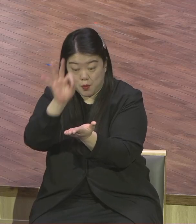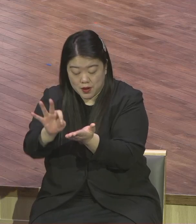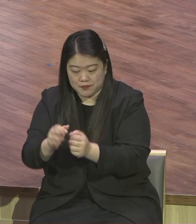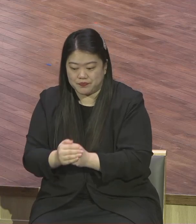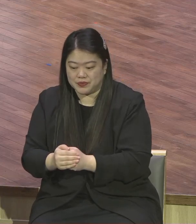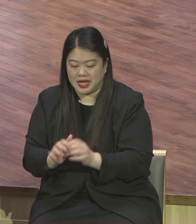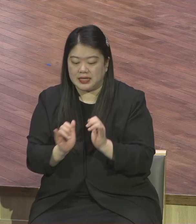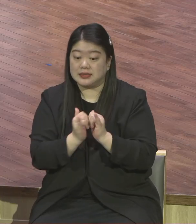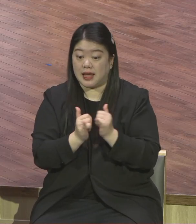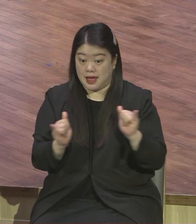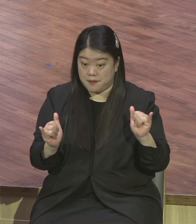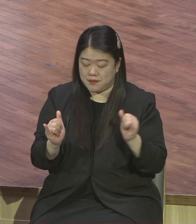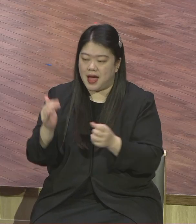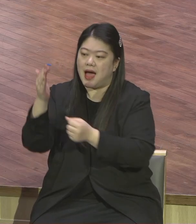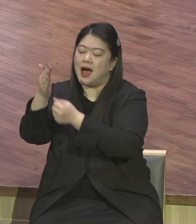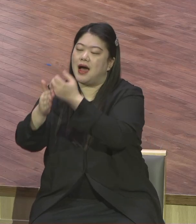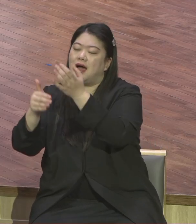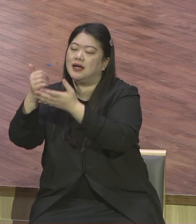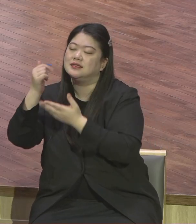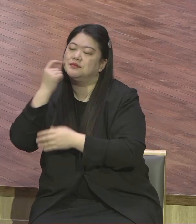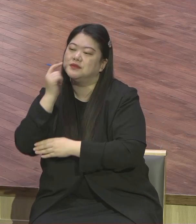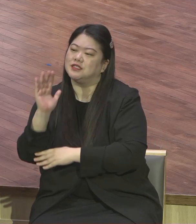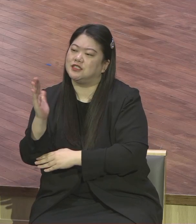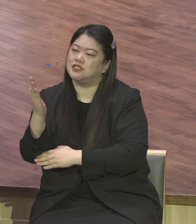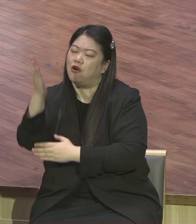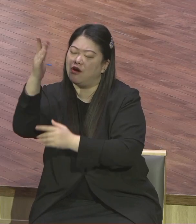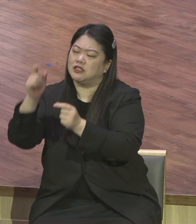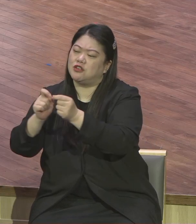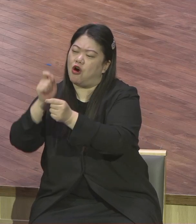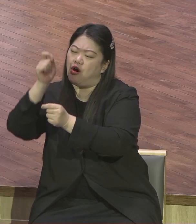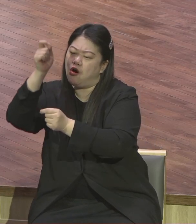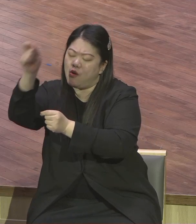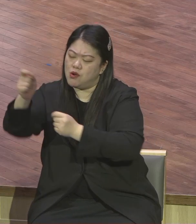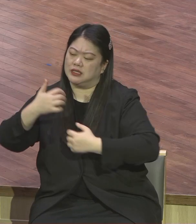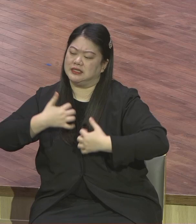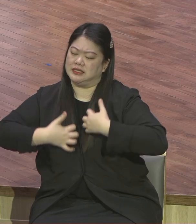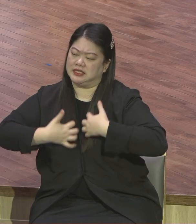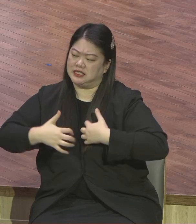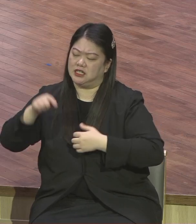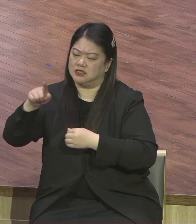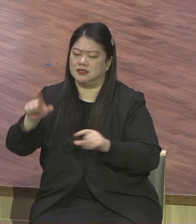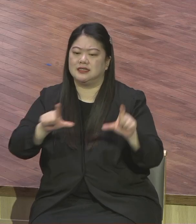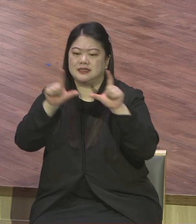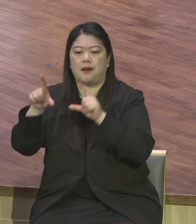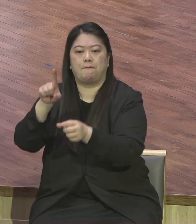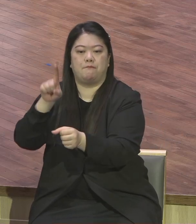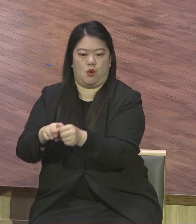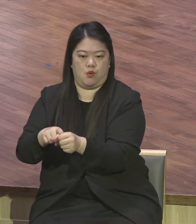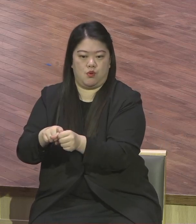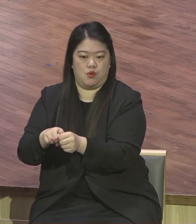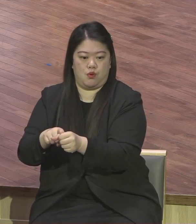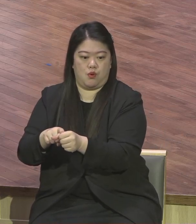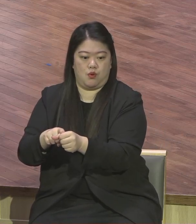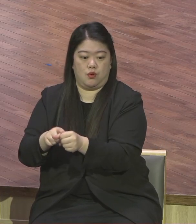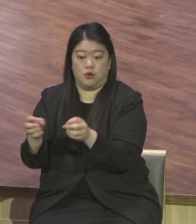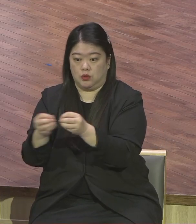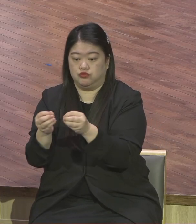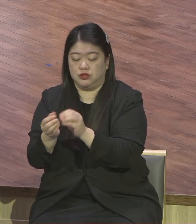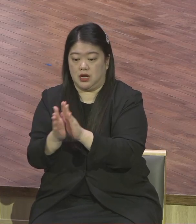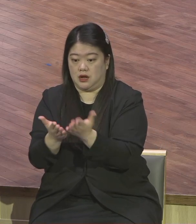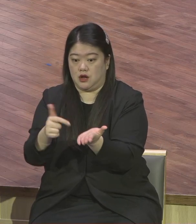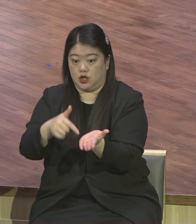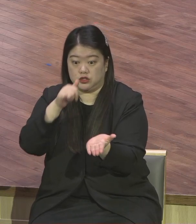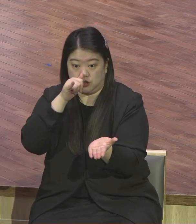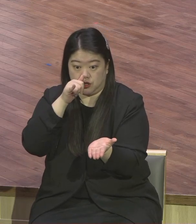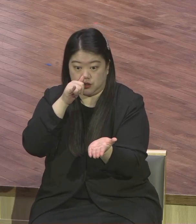하나님을 영화롭게 하고 영원토록 그를 즐거워하는 것이다 그랬어요. 그게 인간의 목적이에요. 사는 목적이